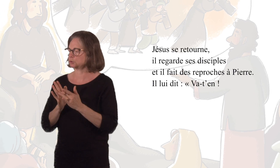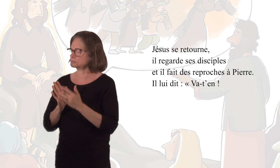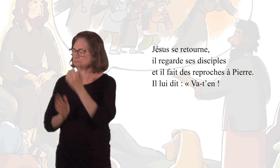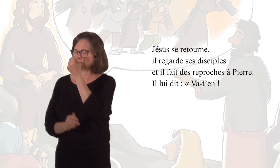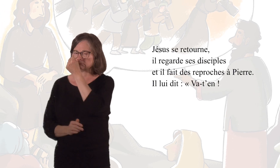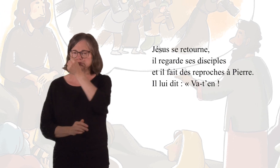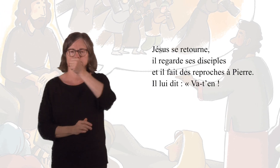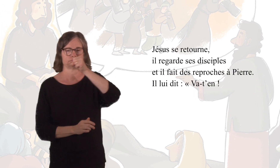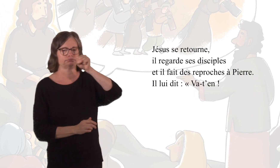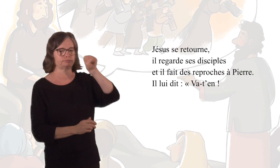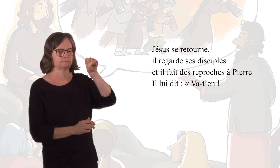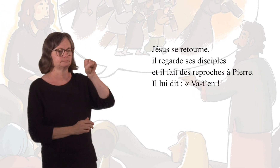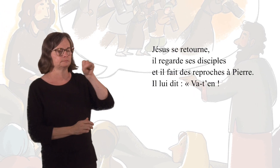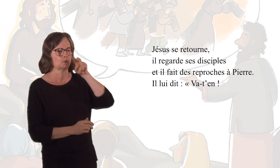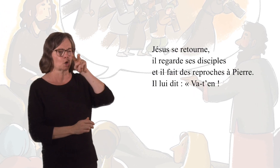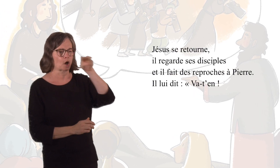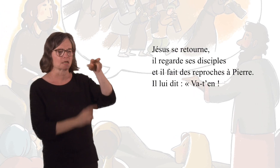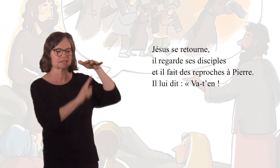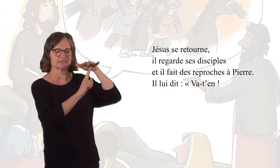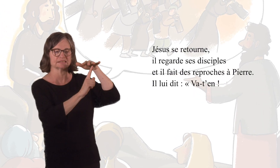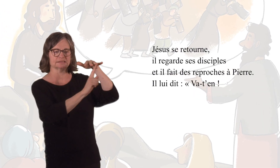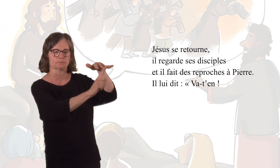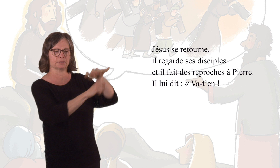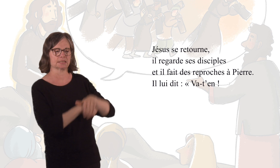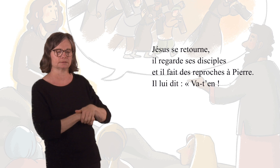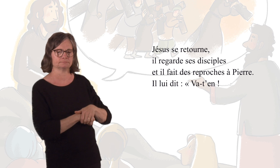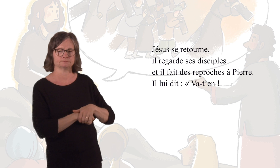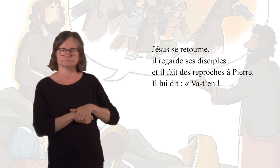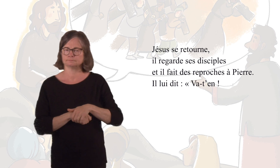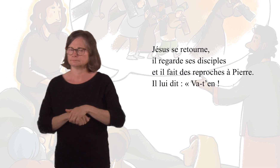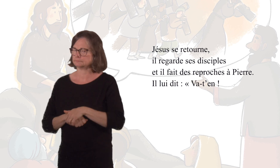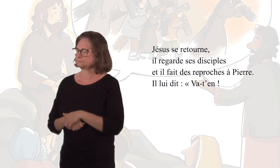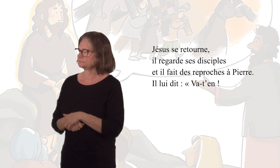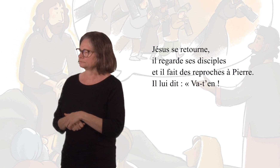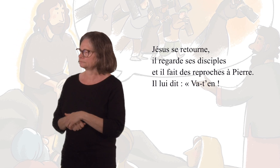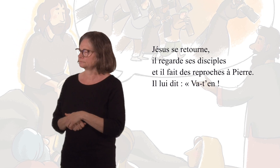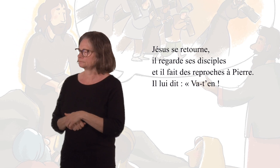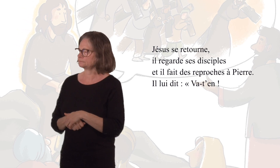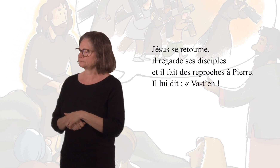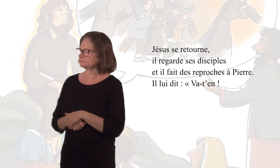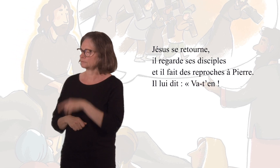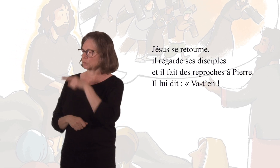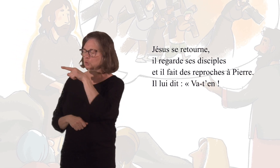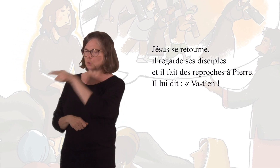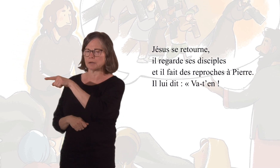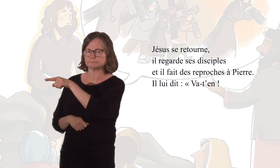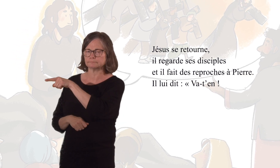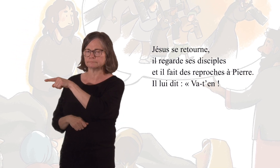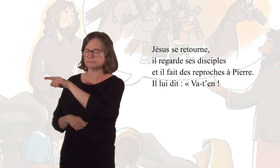Jésus se retourne, il regarde ses disciples et il fait des reproches à Pierre. Il lui dit : « Va-t'en,